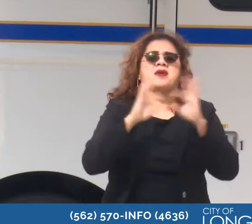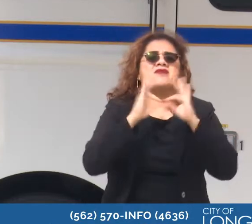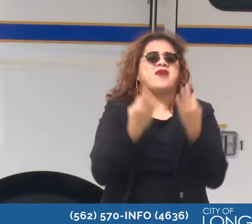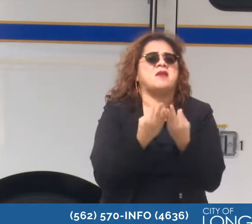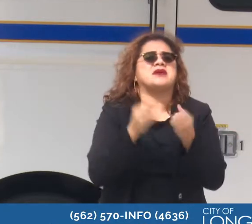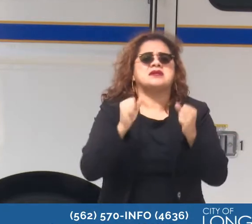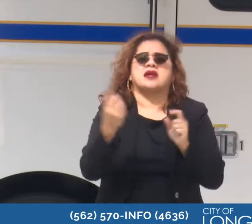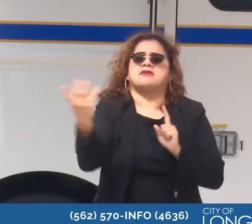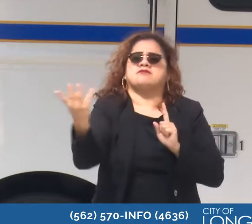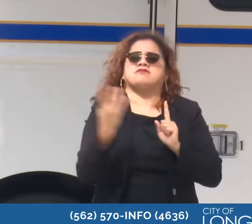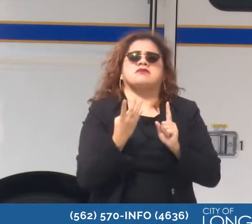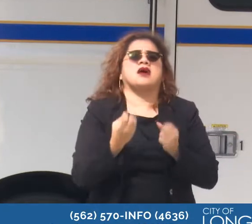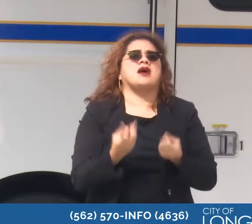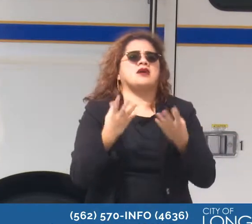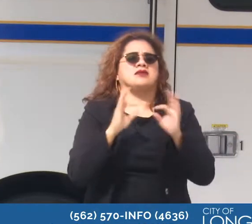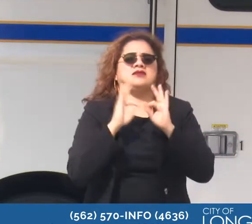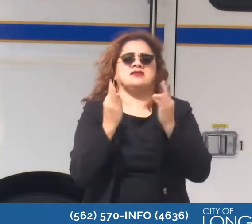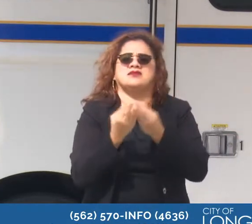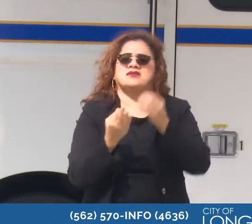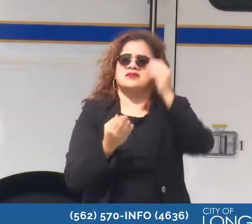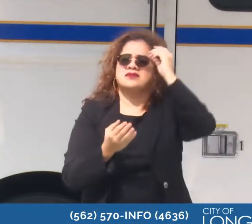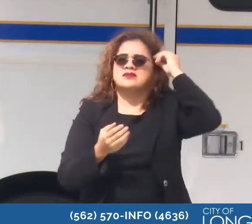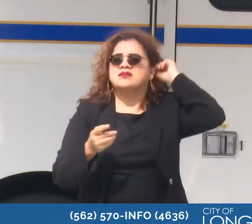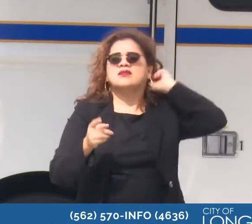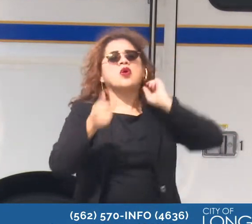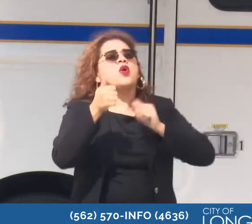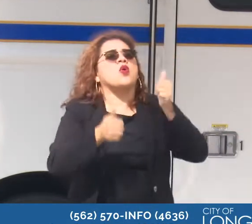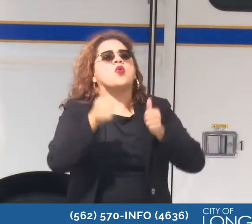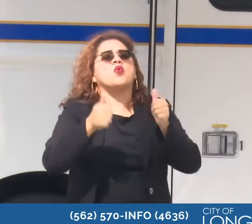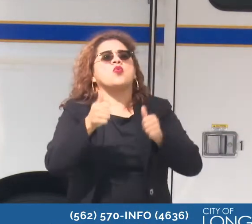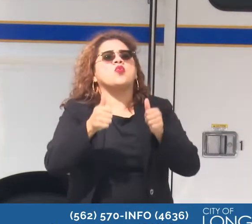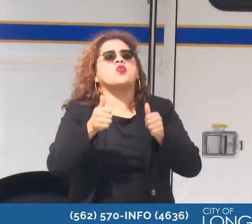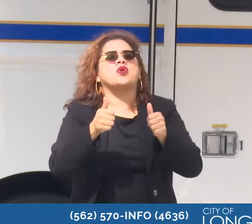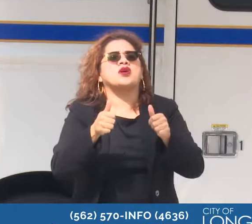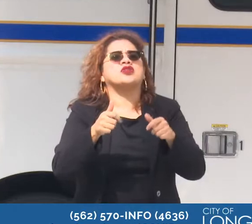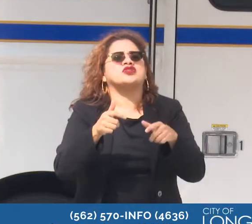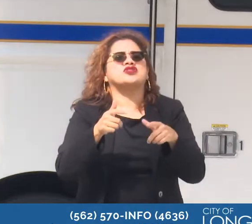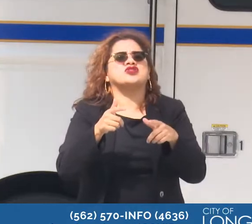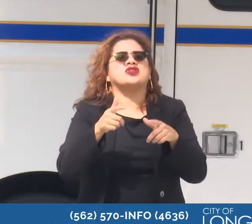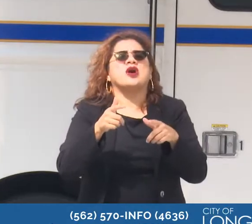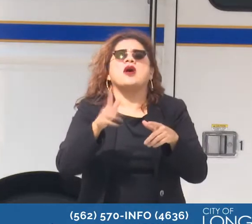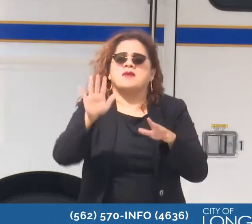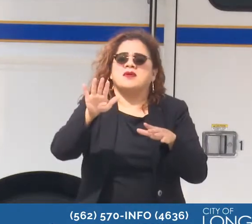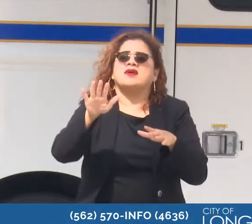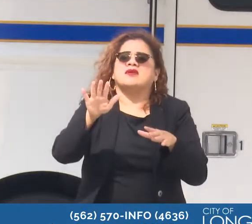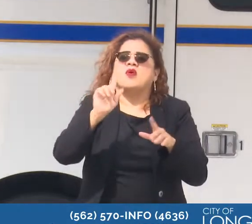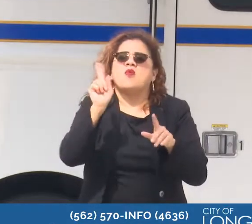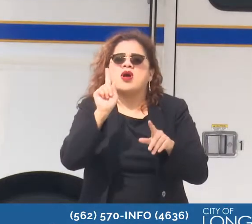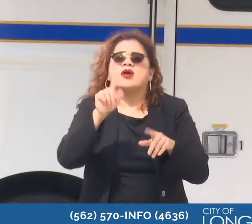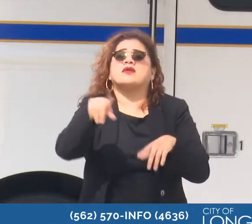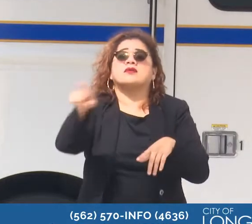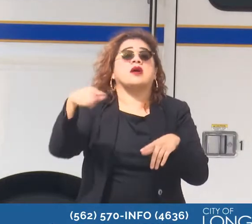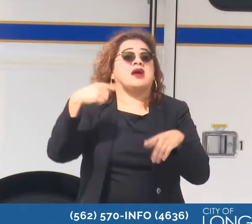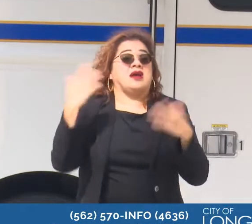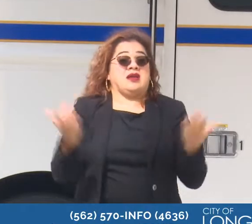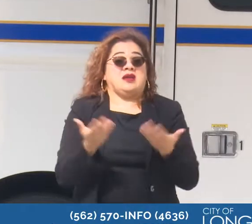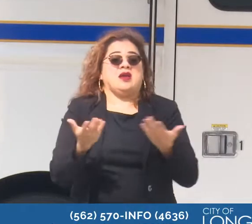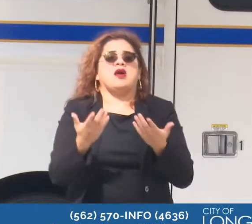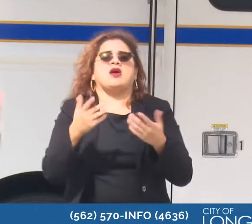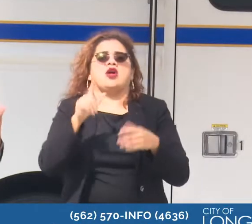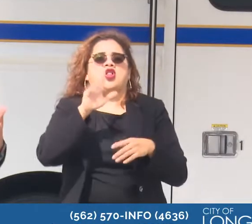Vamos a poner la información por website, pero también es porque tenemos un partnership con Chirla, porque